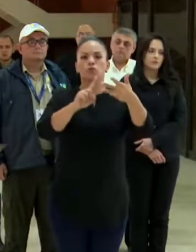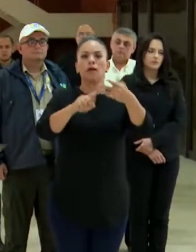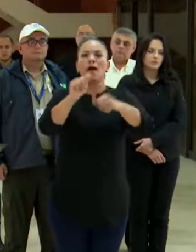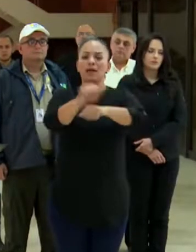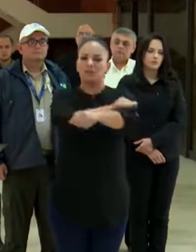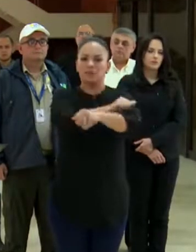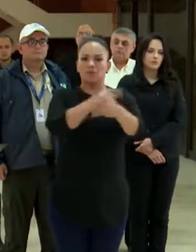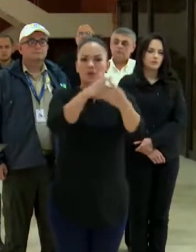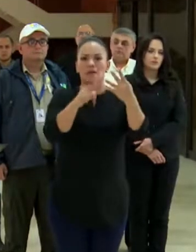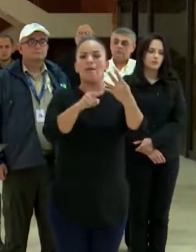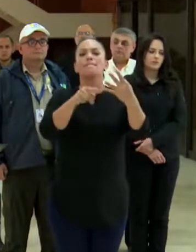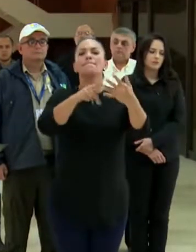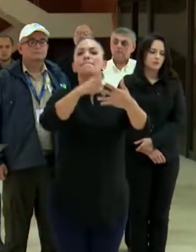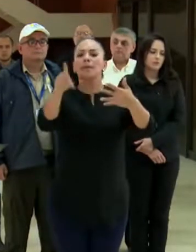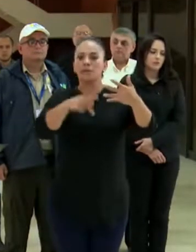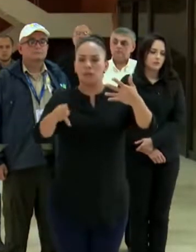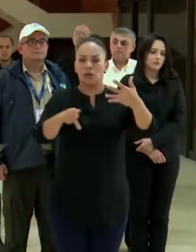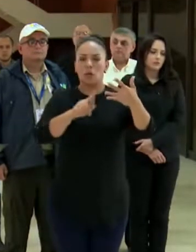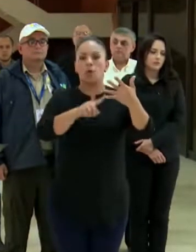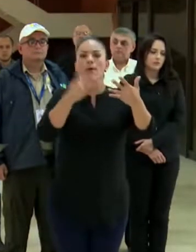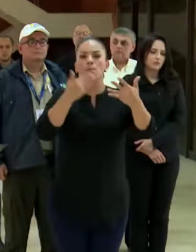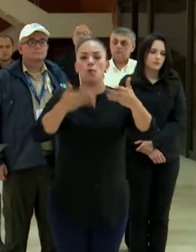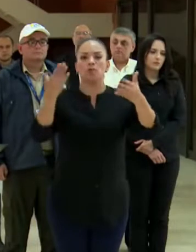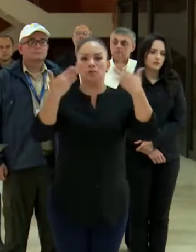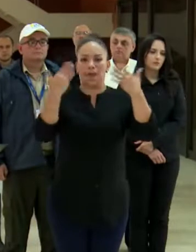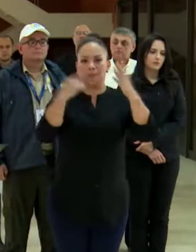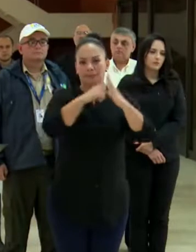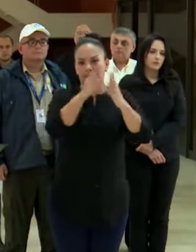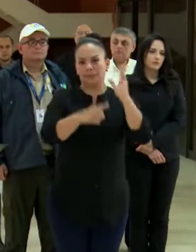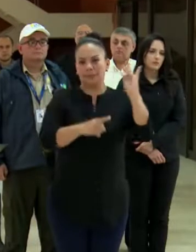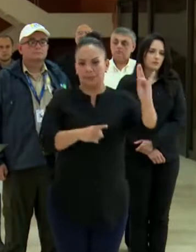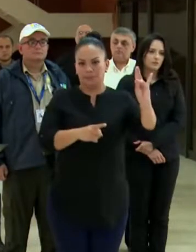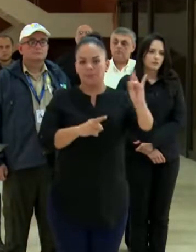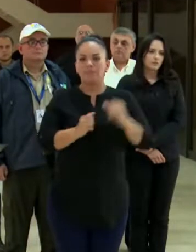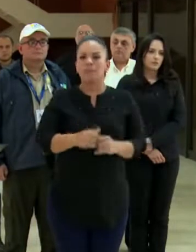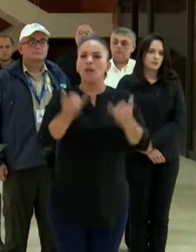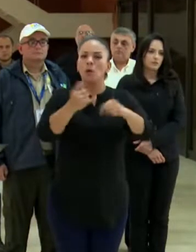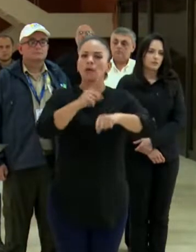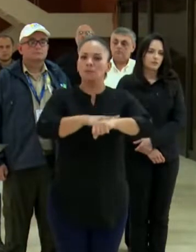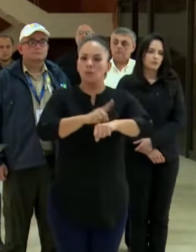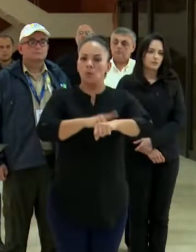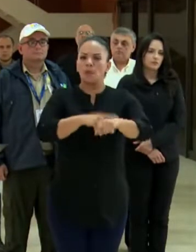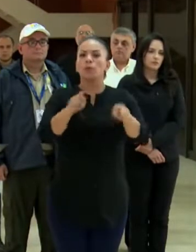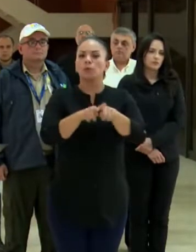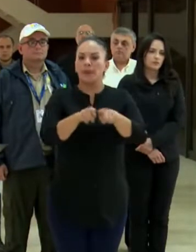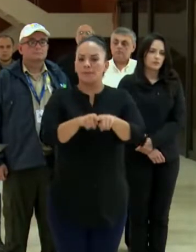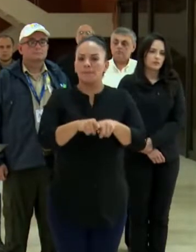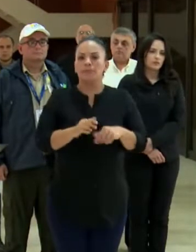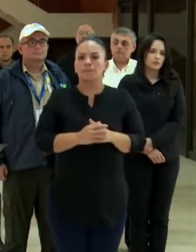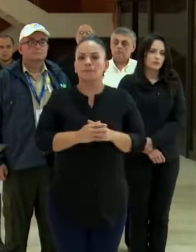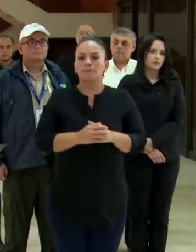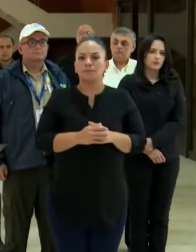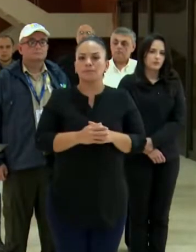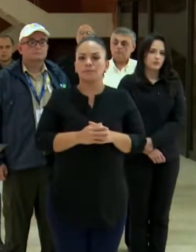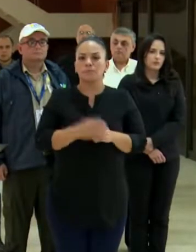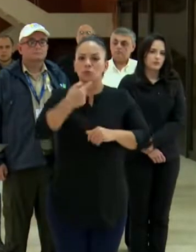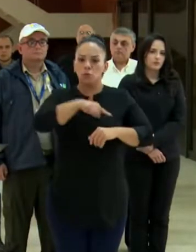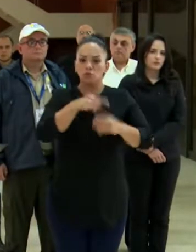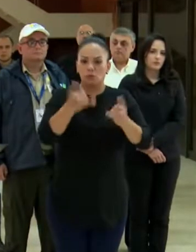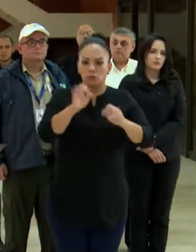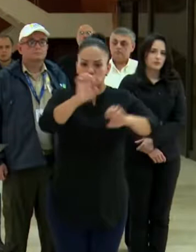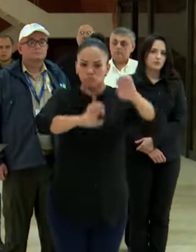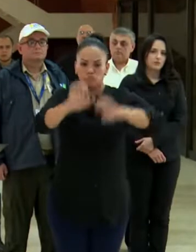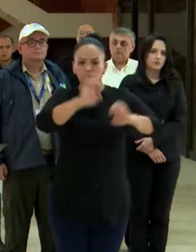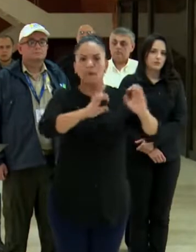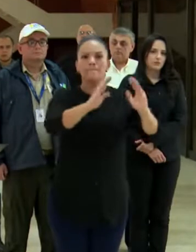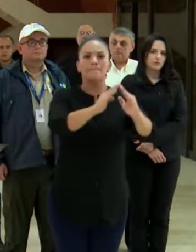Acerrí, Pérez Celedón y Buenos Aires. En este momento también tenemos la evaluación de